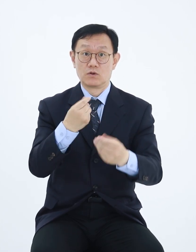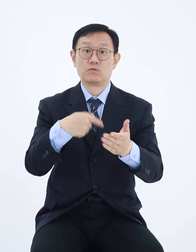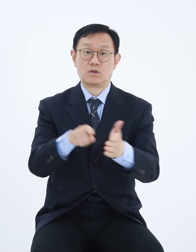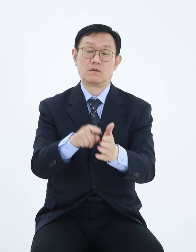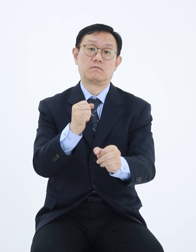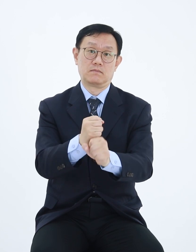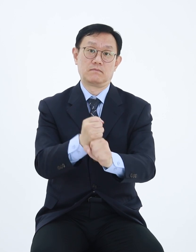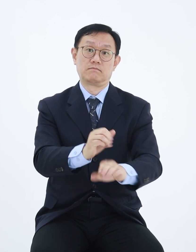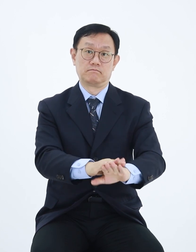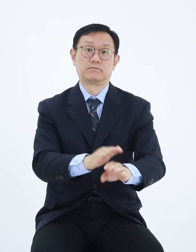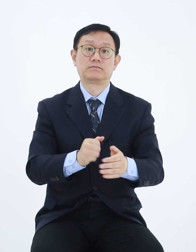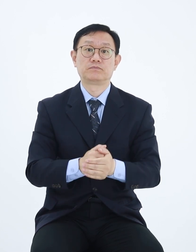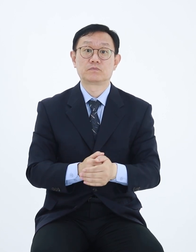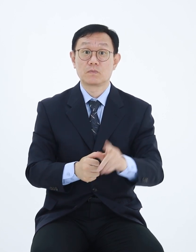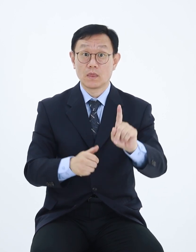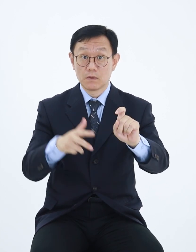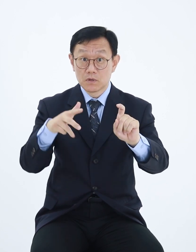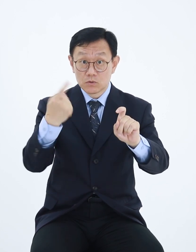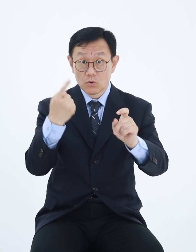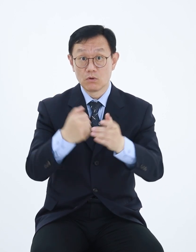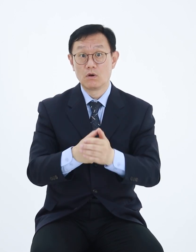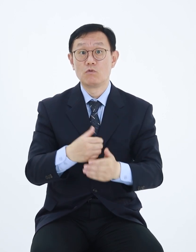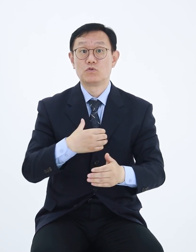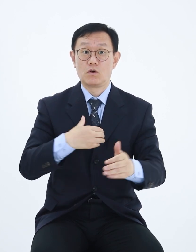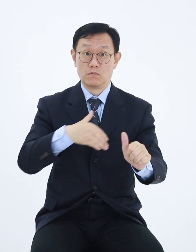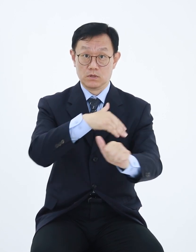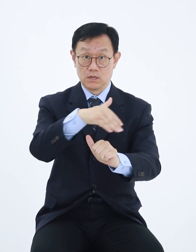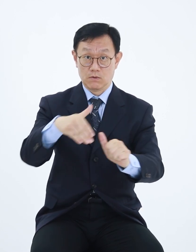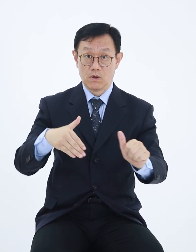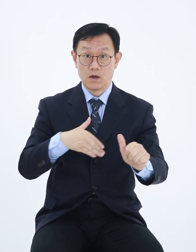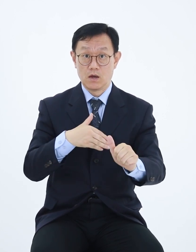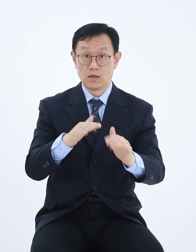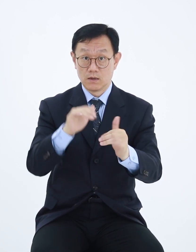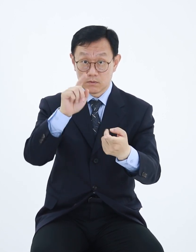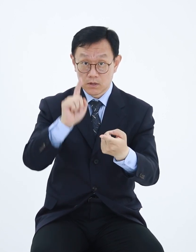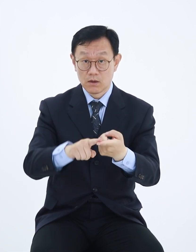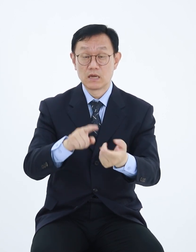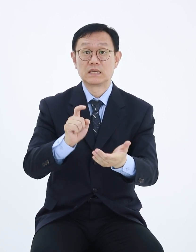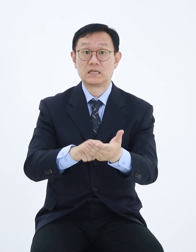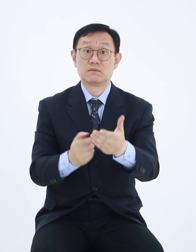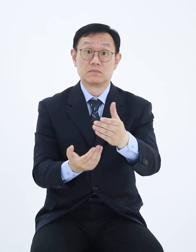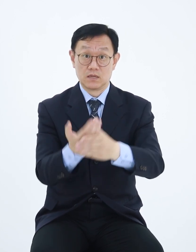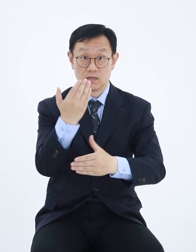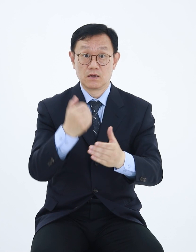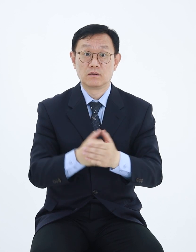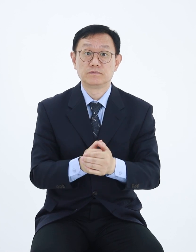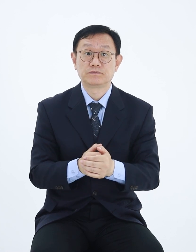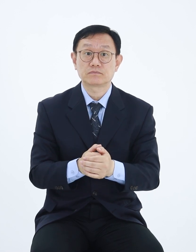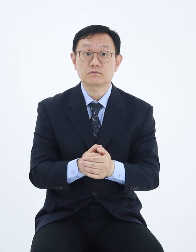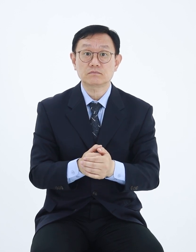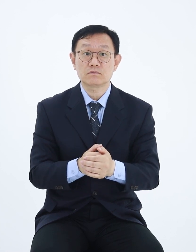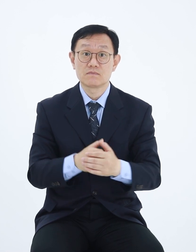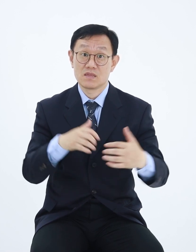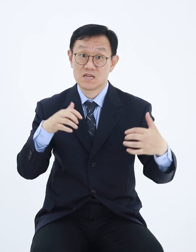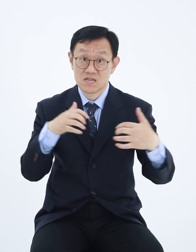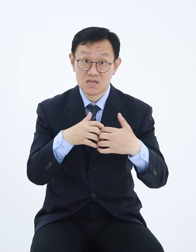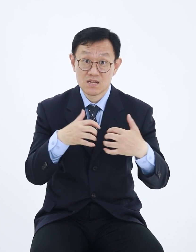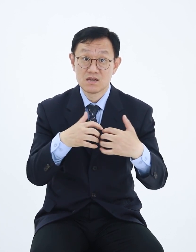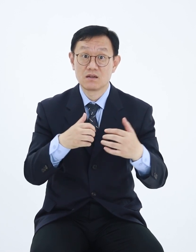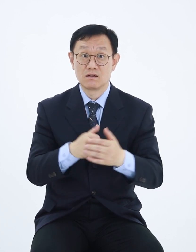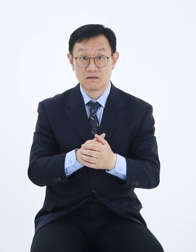마련되었습니다. 제11조 위험 상황과 인도적 차원의 긴급 사태. 무력